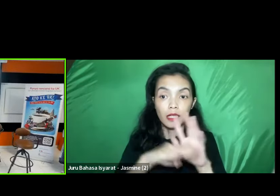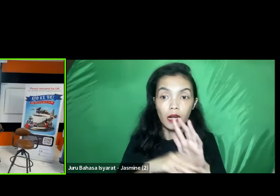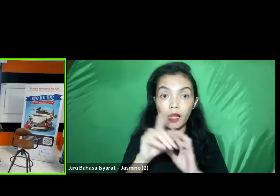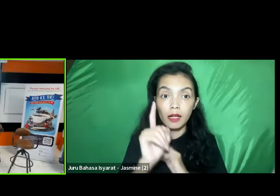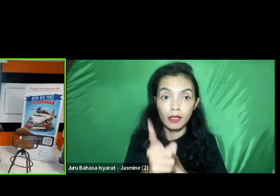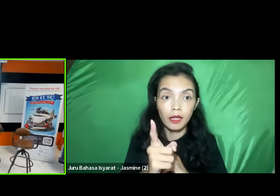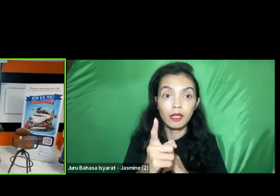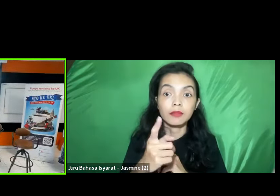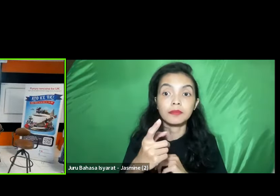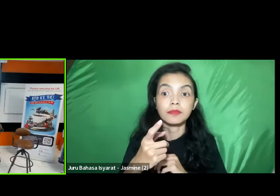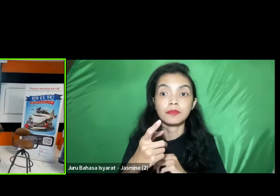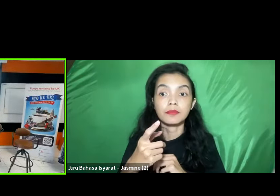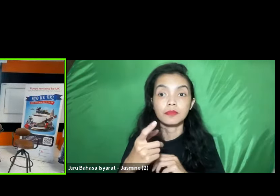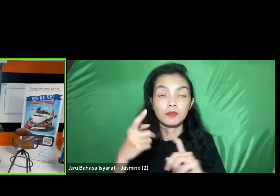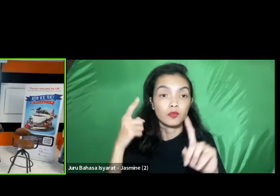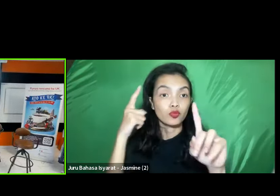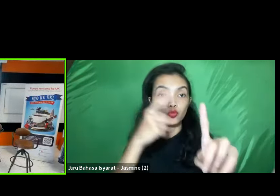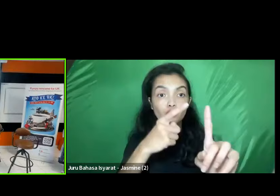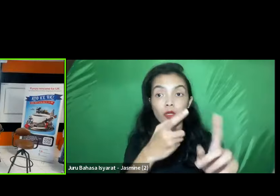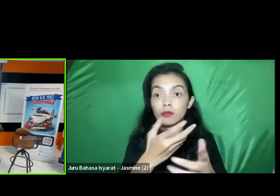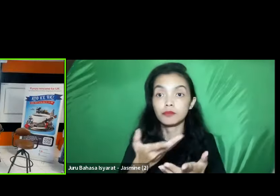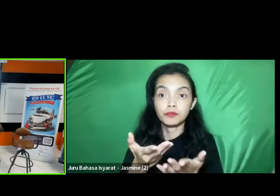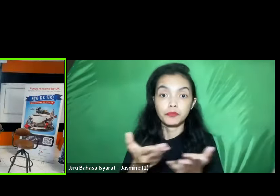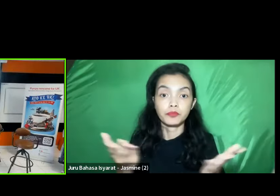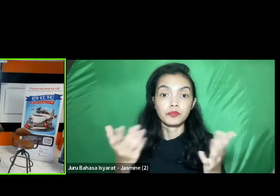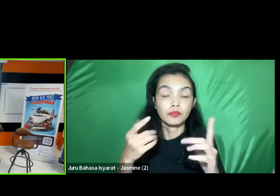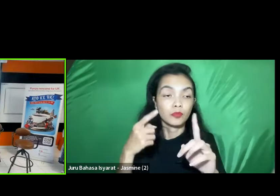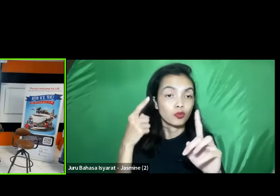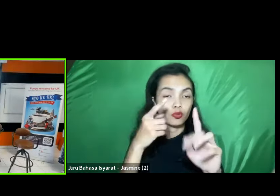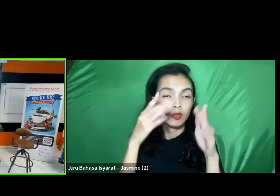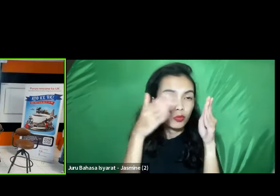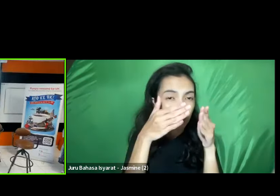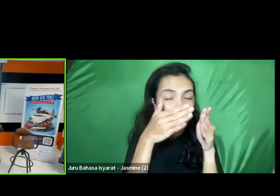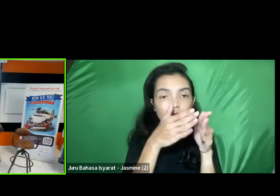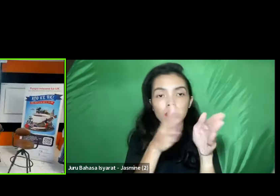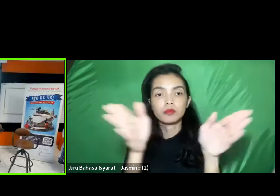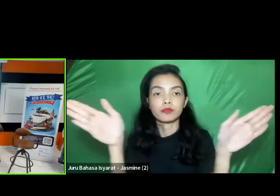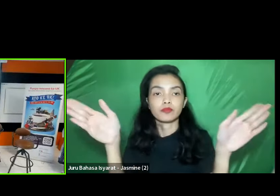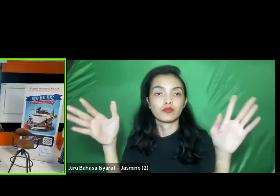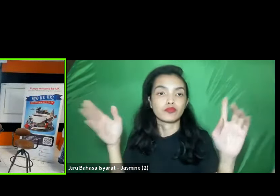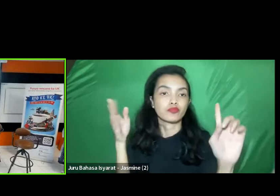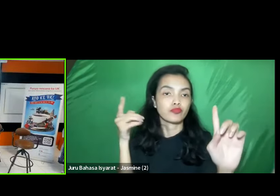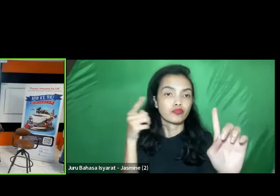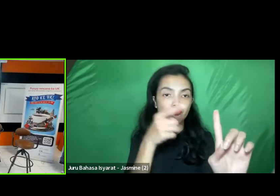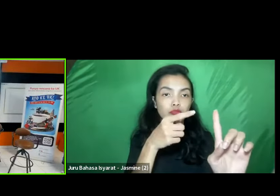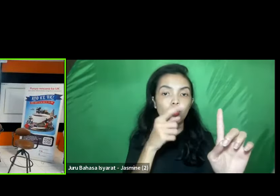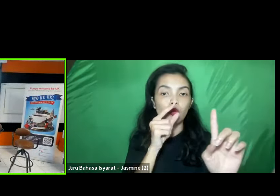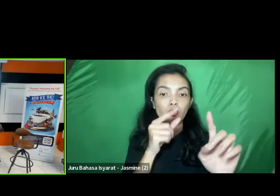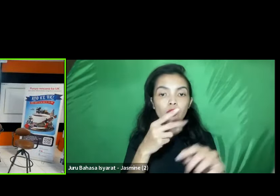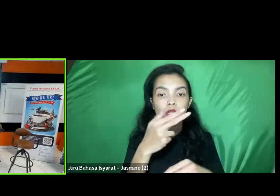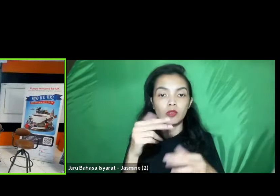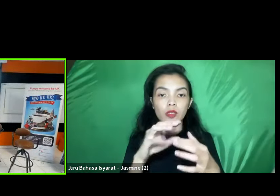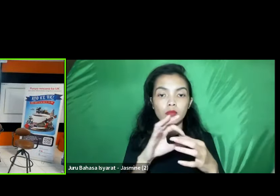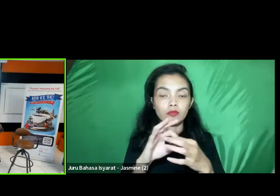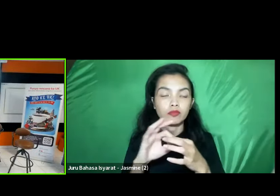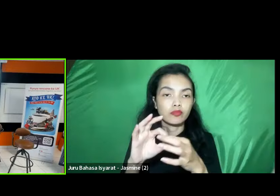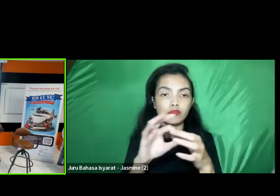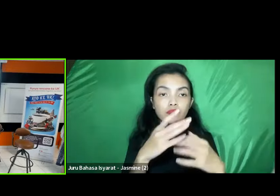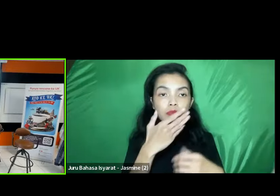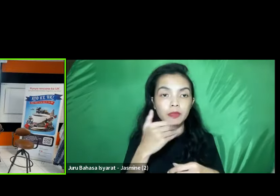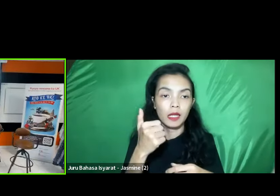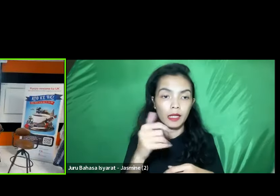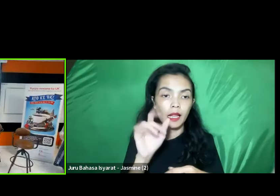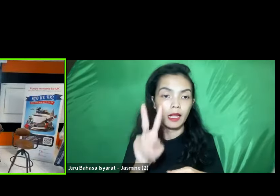Eh goals-nya itu bisa lebih luas lagi gitu bahwa kita bisa berkolaborasi untuk Indonesia yang lebih baik amin